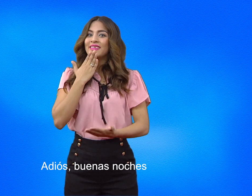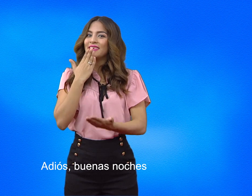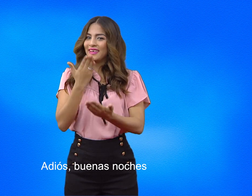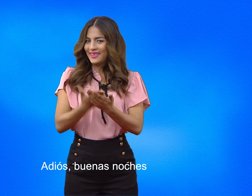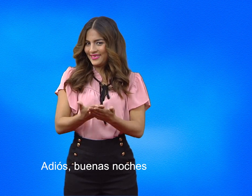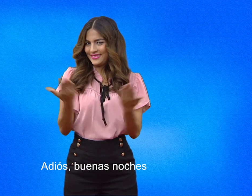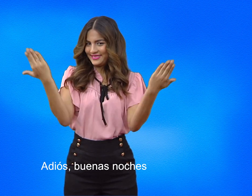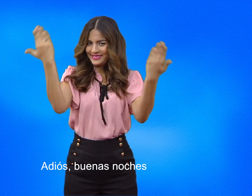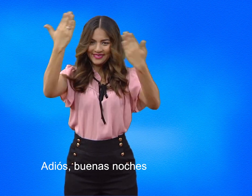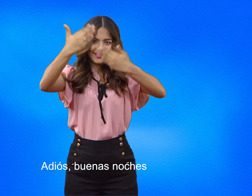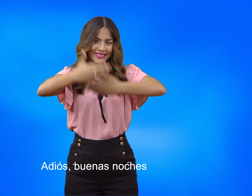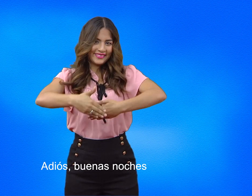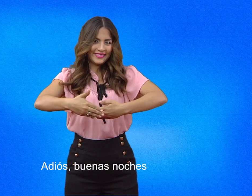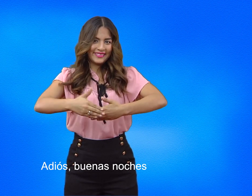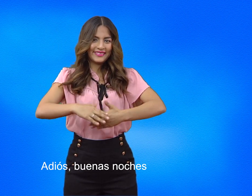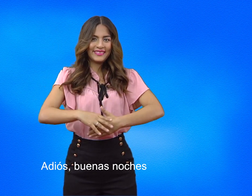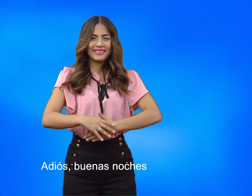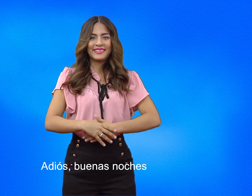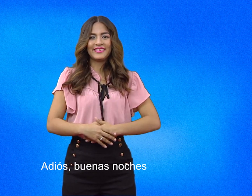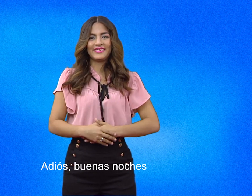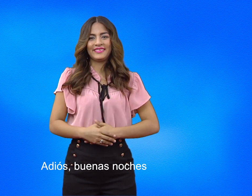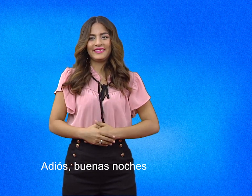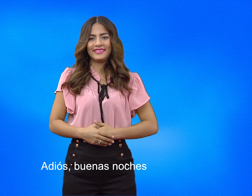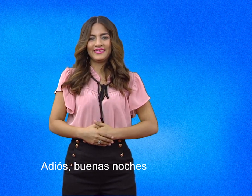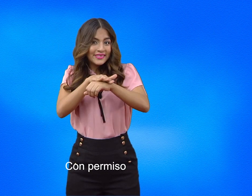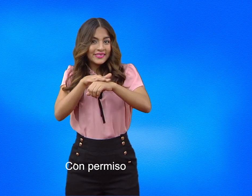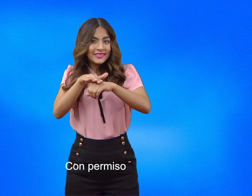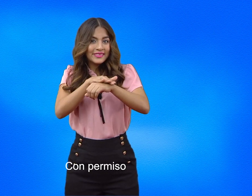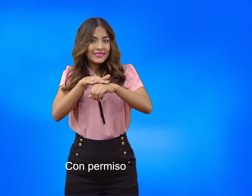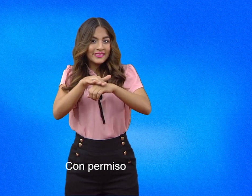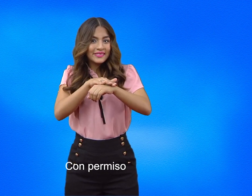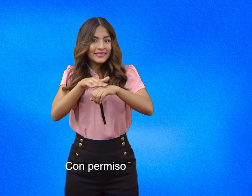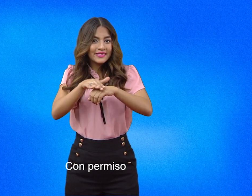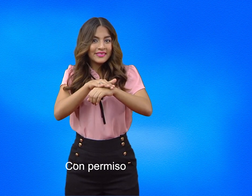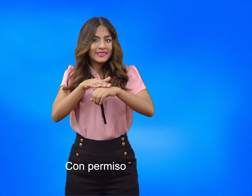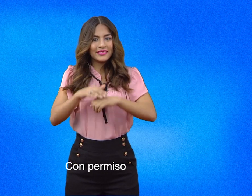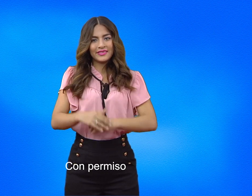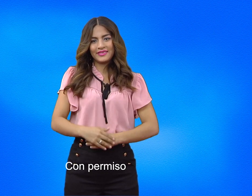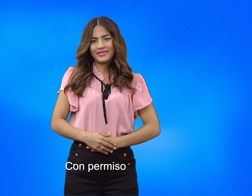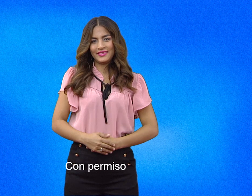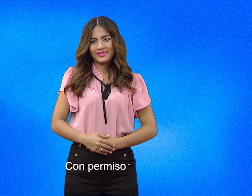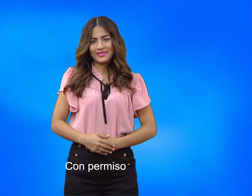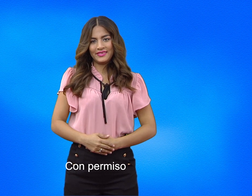Adiós. Buenas noches. Con permiso.